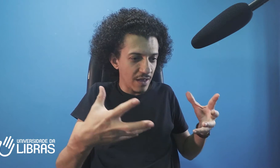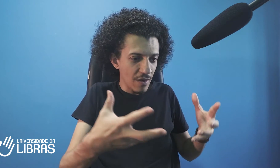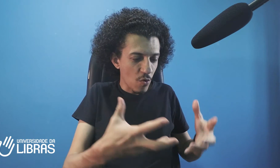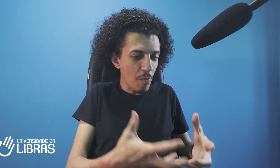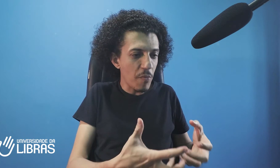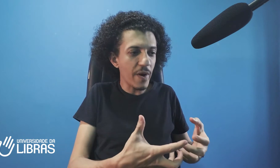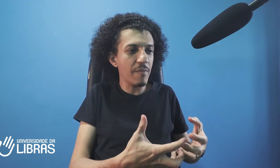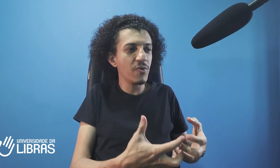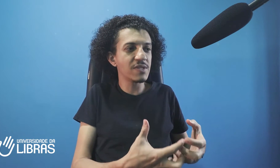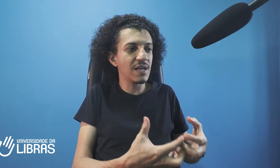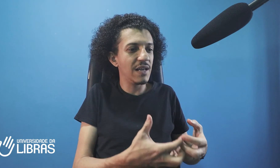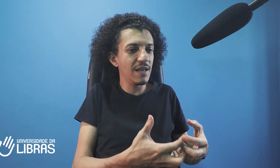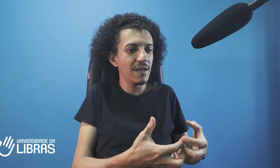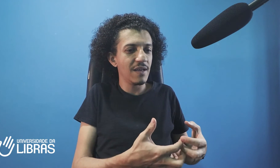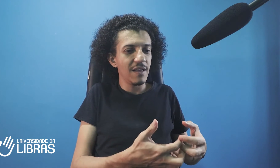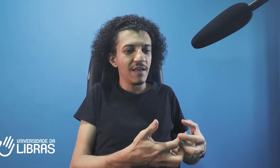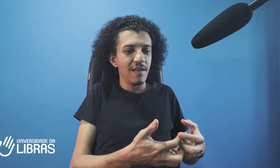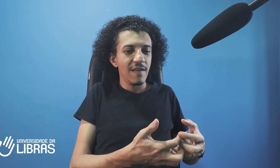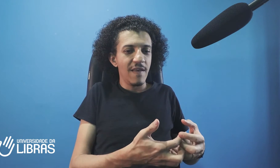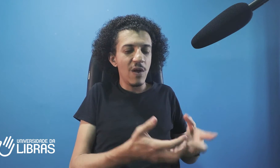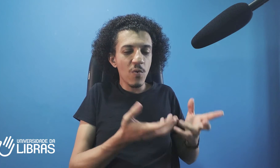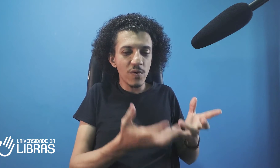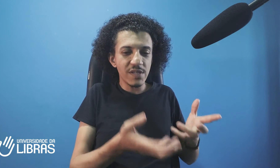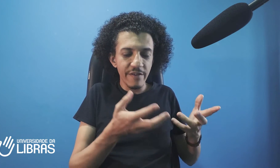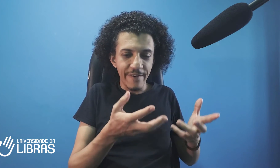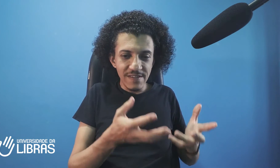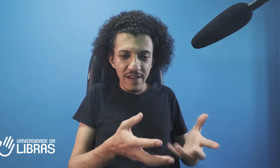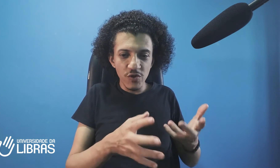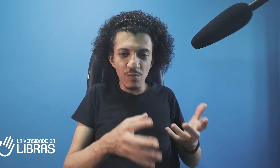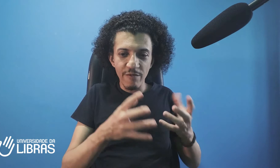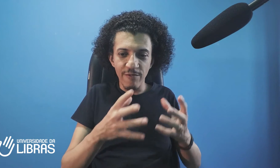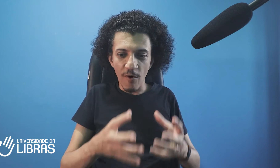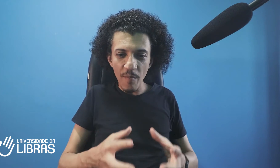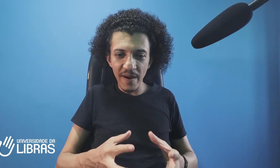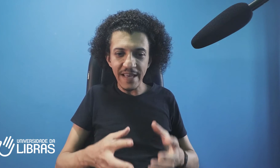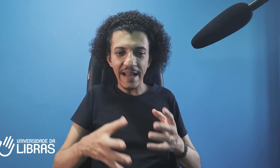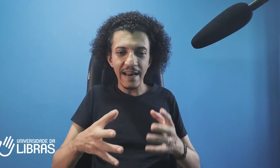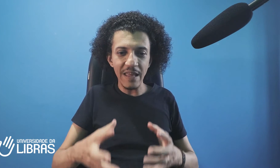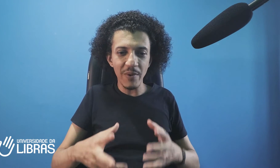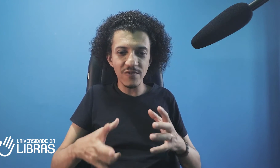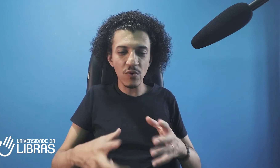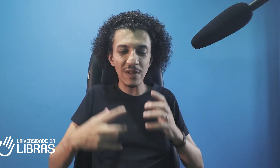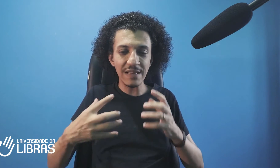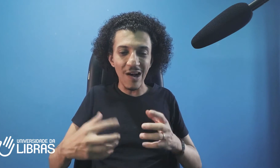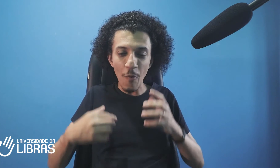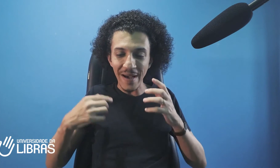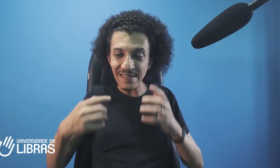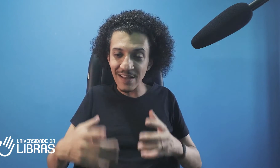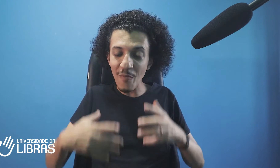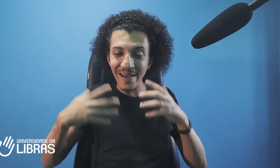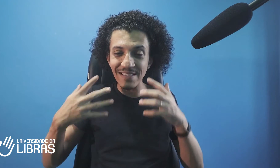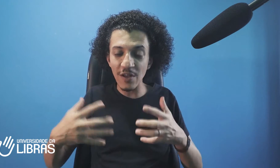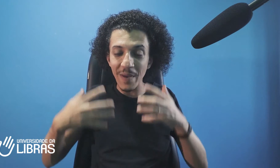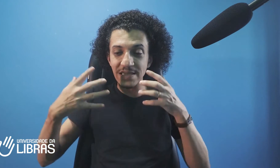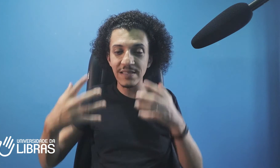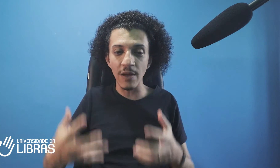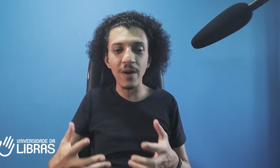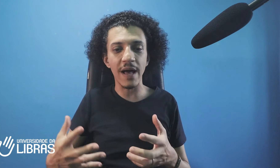conseguir compor a música Ali eu consegui fazer isso de uma forma que na libras ficou tão mais tão mais tão mais tão